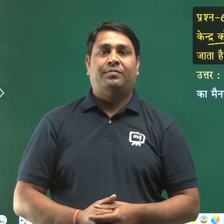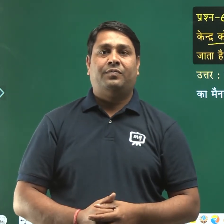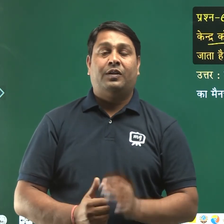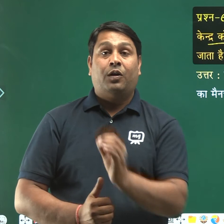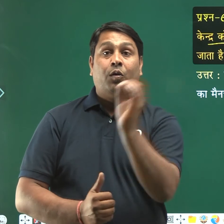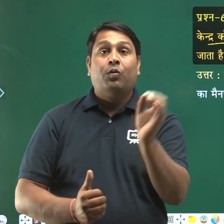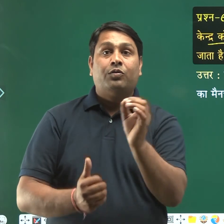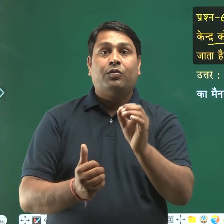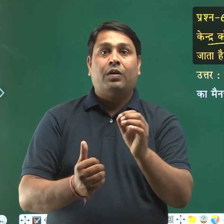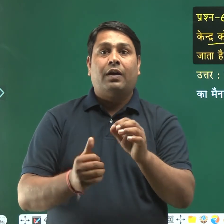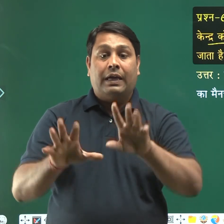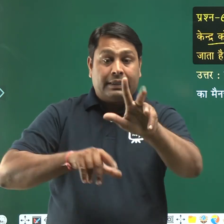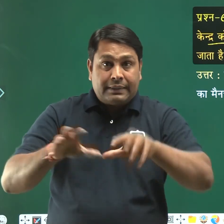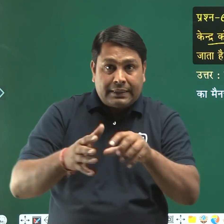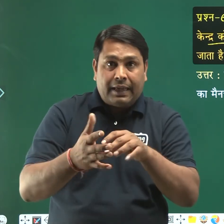ओसाका को